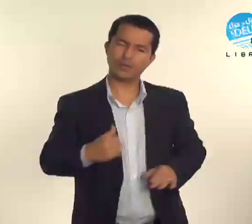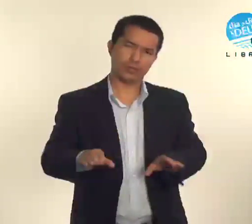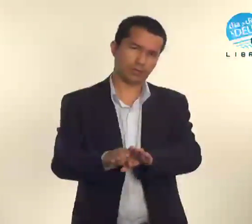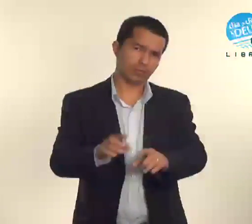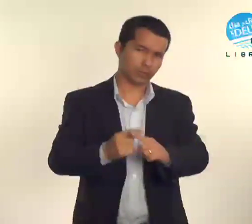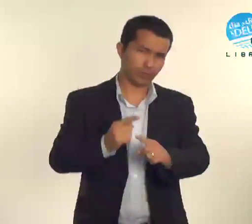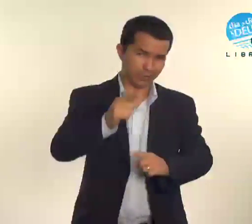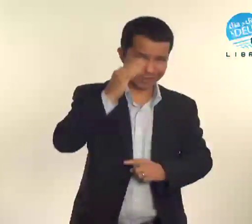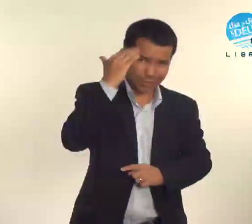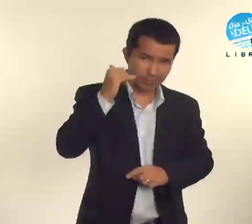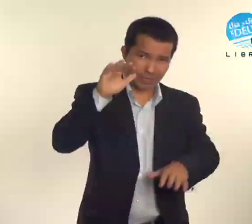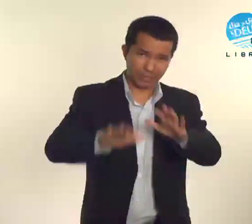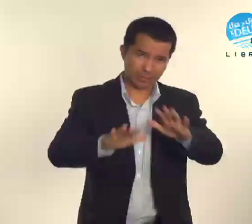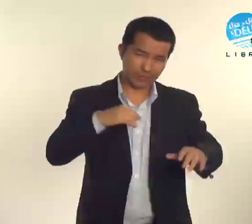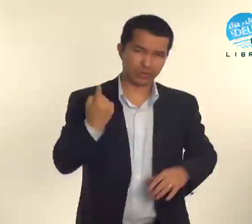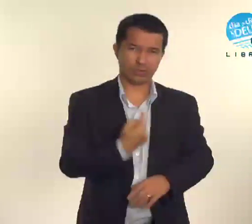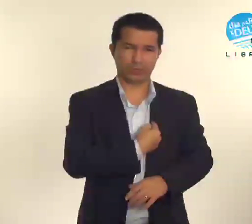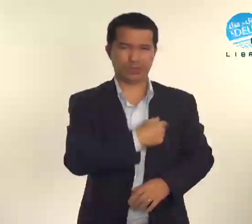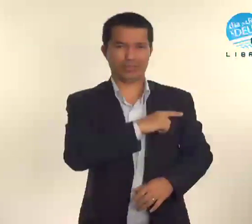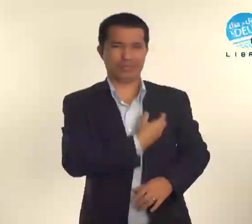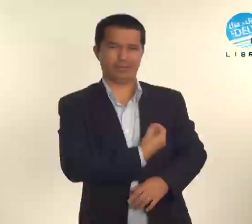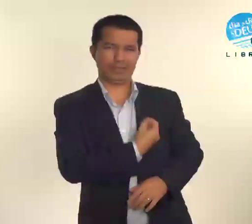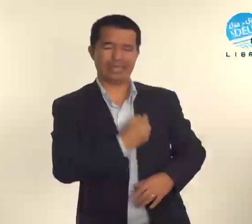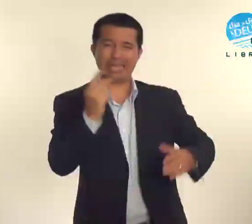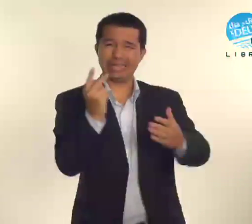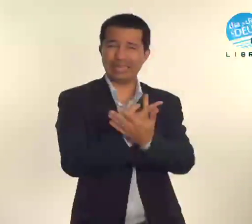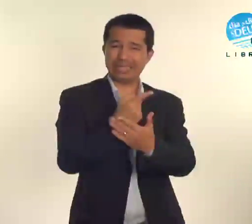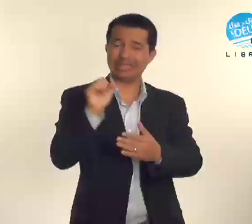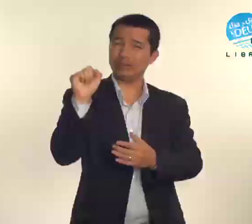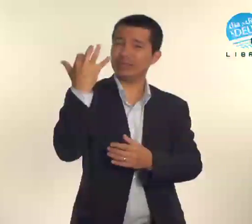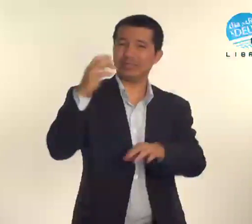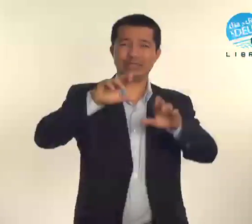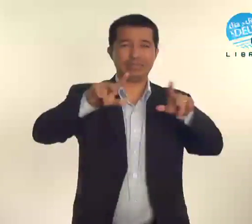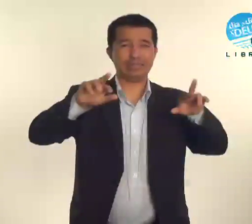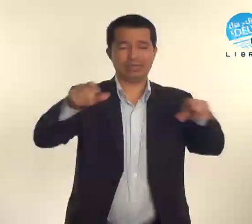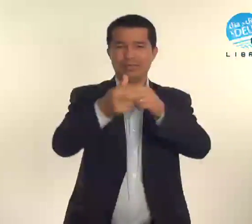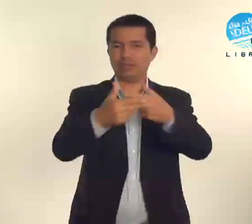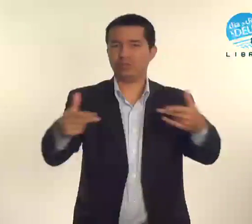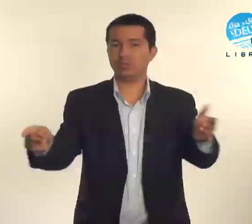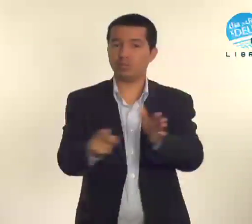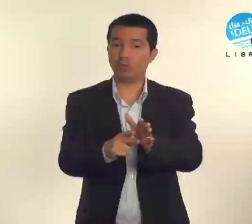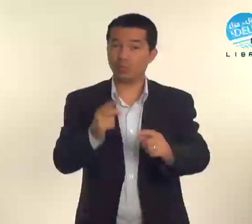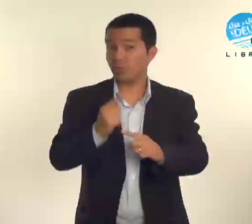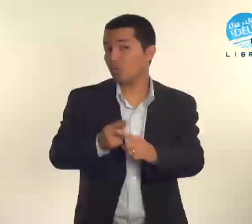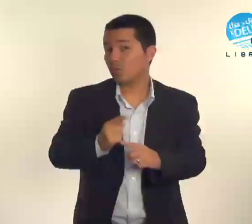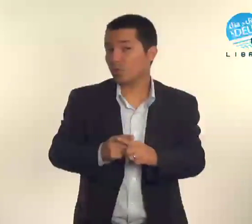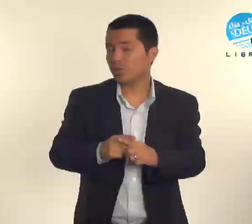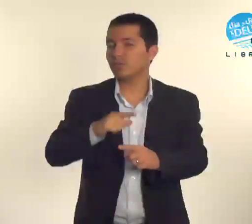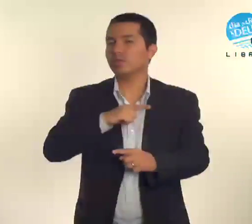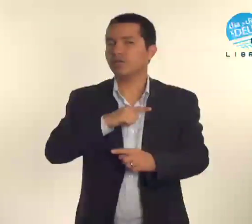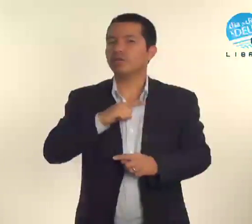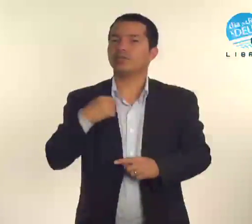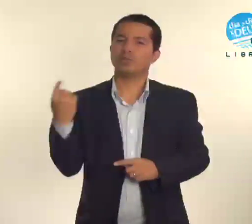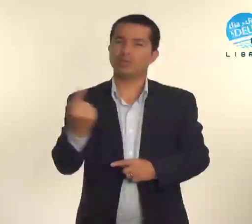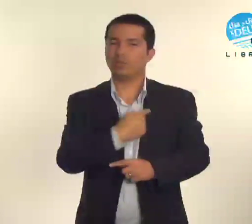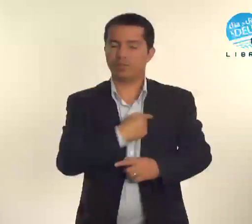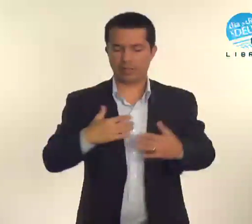das nossas feridas ficam na nossa vida, na nossa carne, como uma marca do nosso pecado. Mas